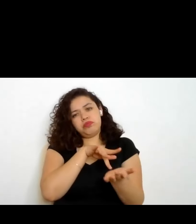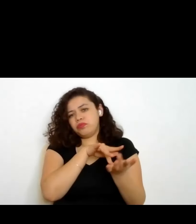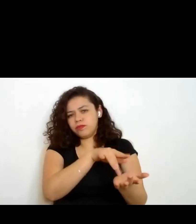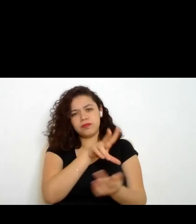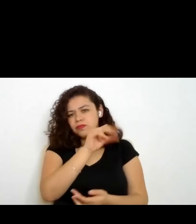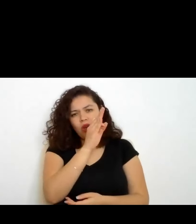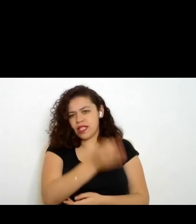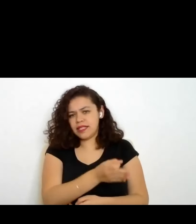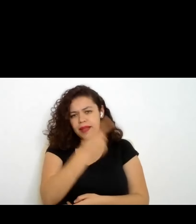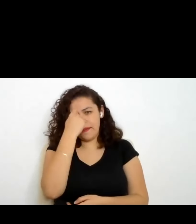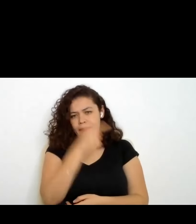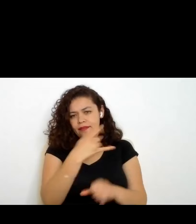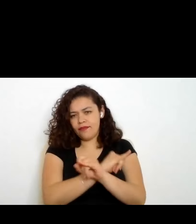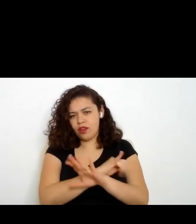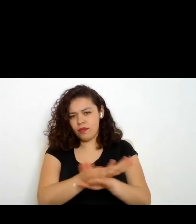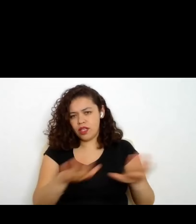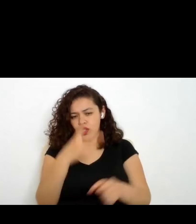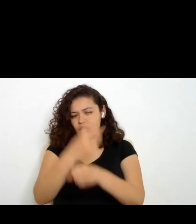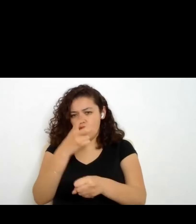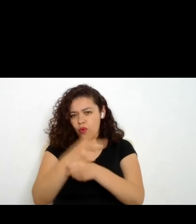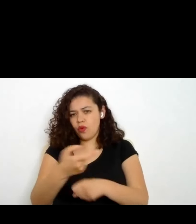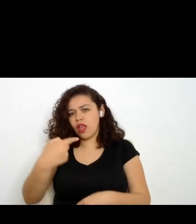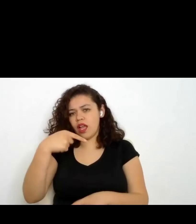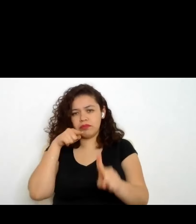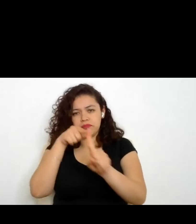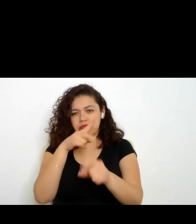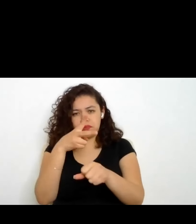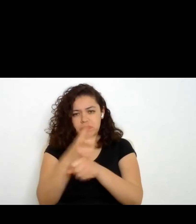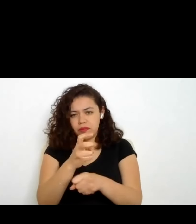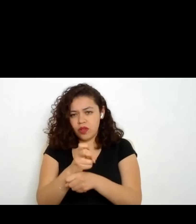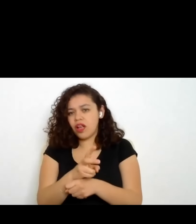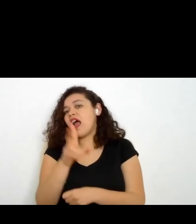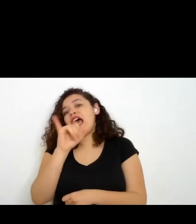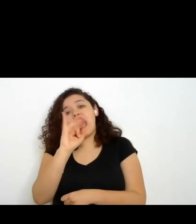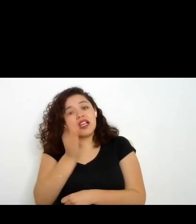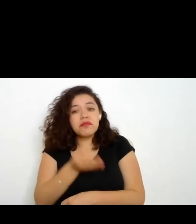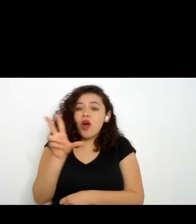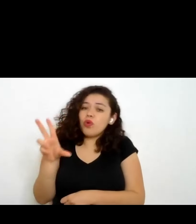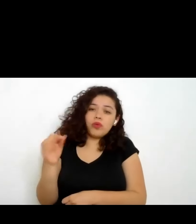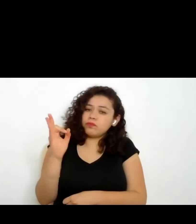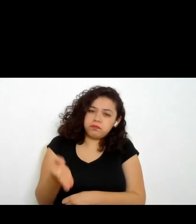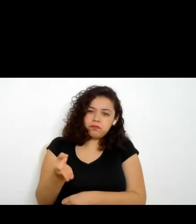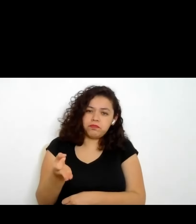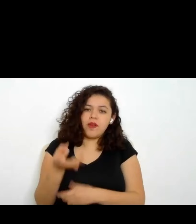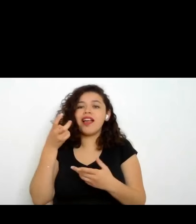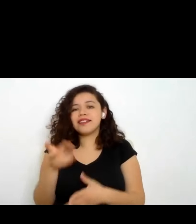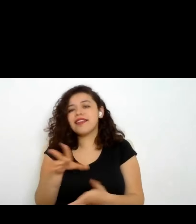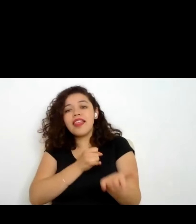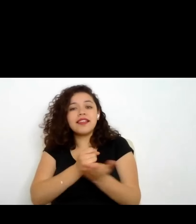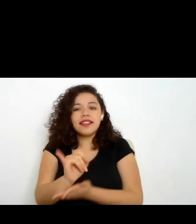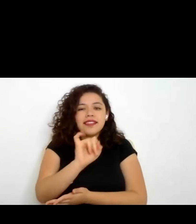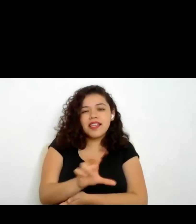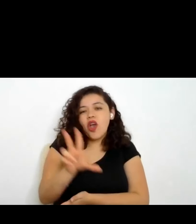datos personales se utilicen para las finalidades secundarias. Es decir, las finalidades secundarias son optativas, digámoslo